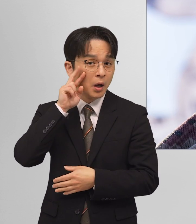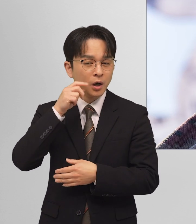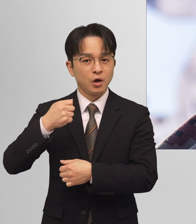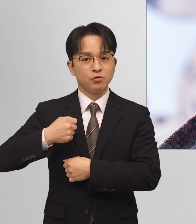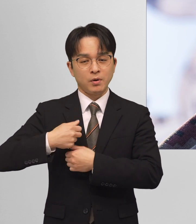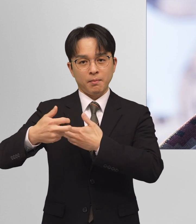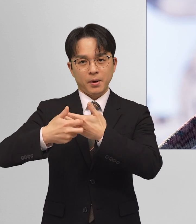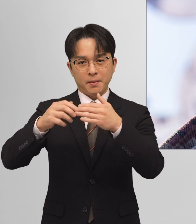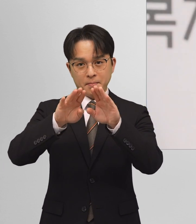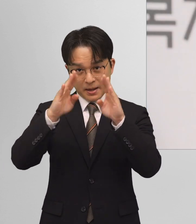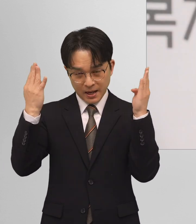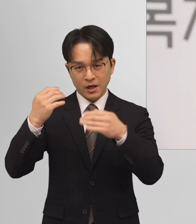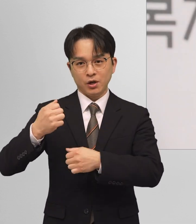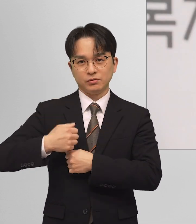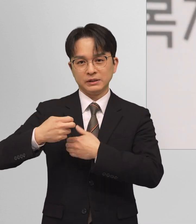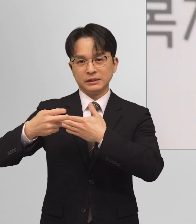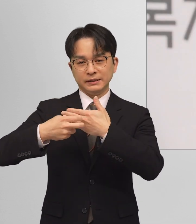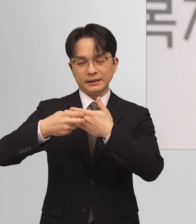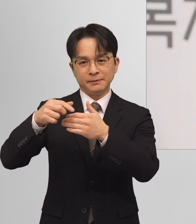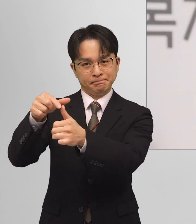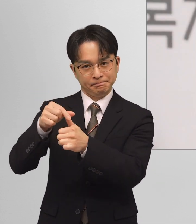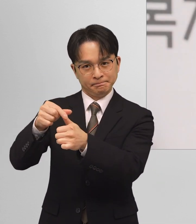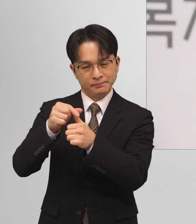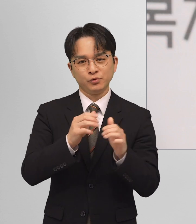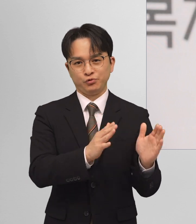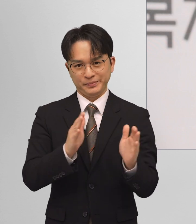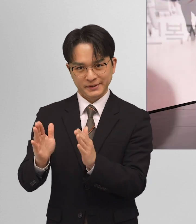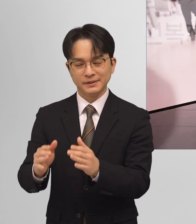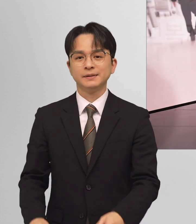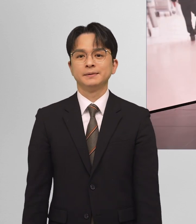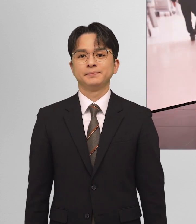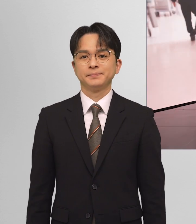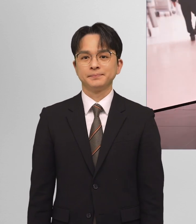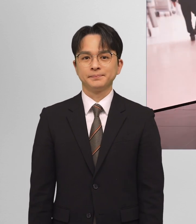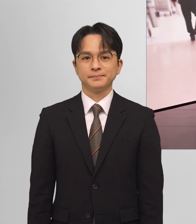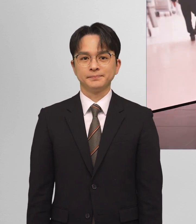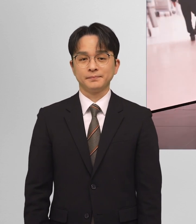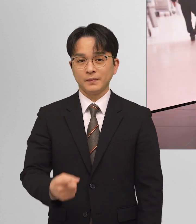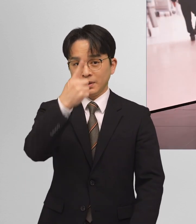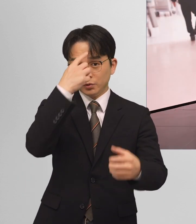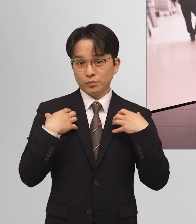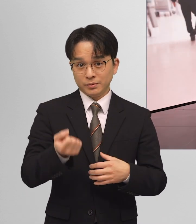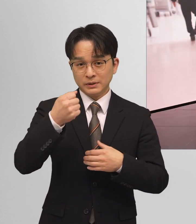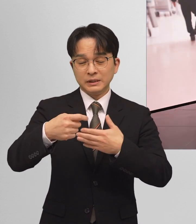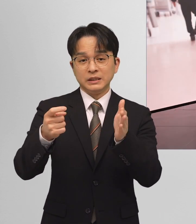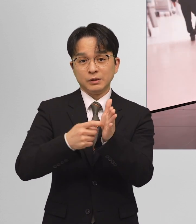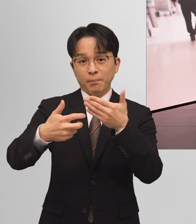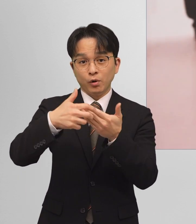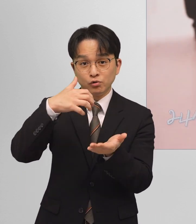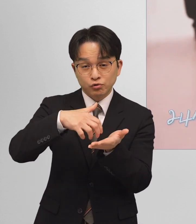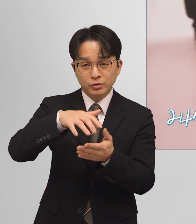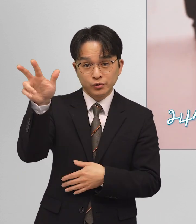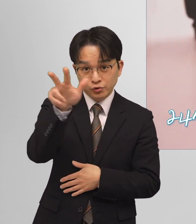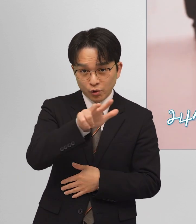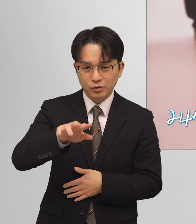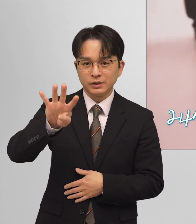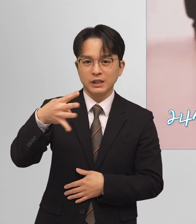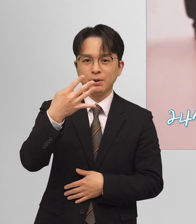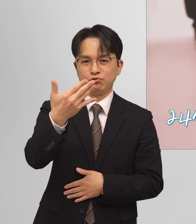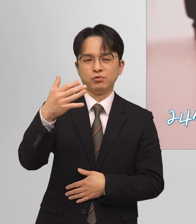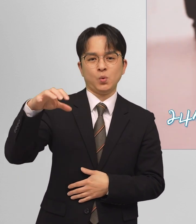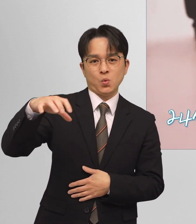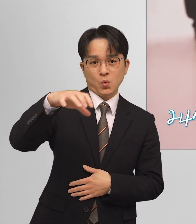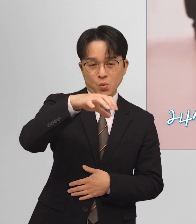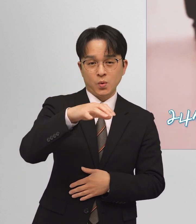공보의 군의관 같은 대체 인력 투입도 준비하겠습니다. 전국에 409개 응급의료기관이 있는데요. 24시간